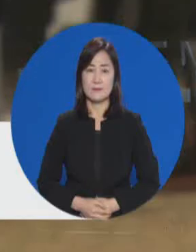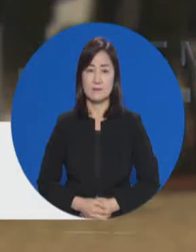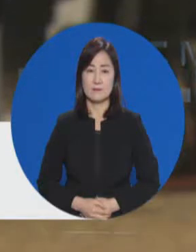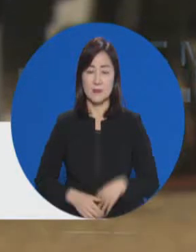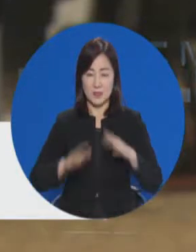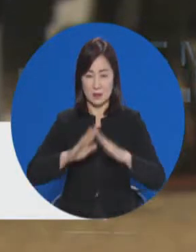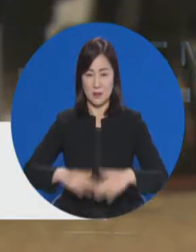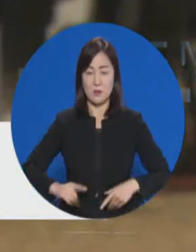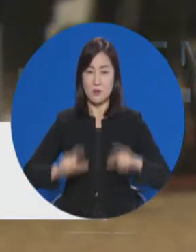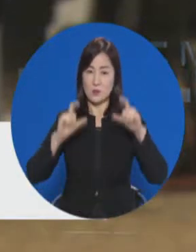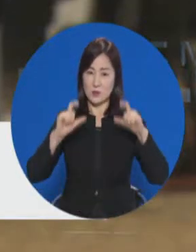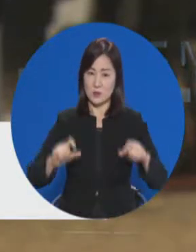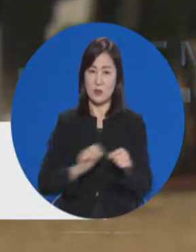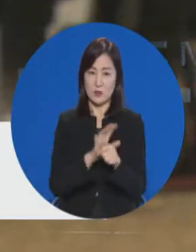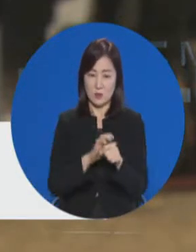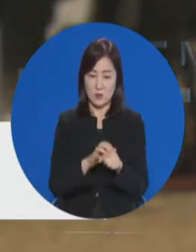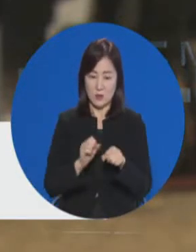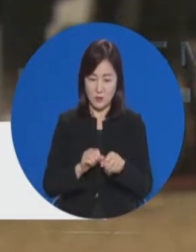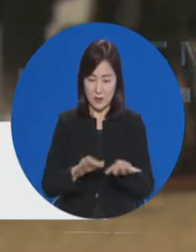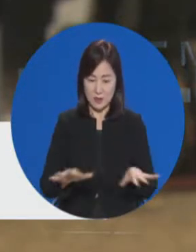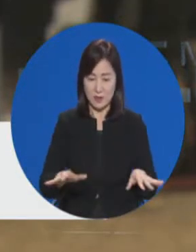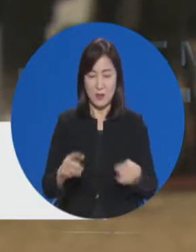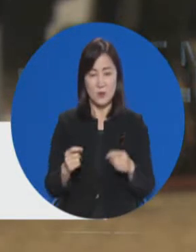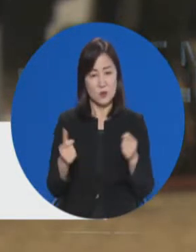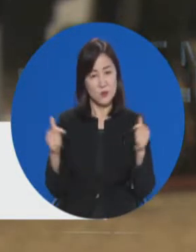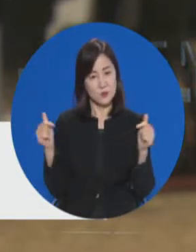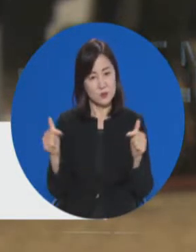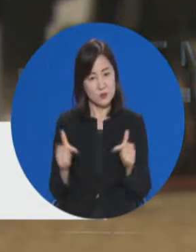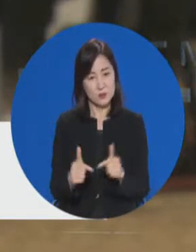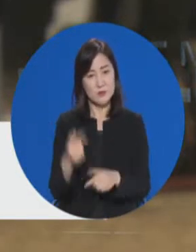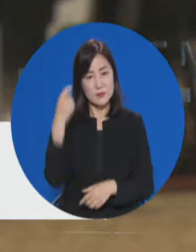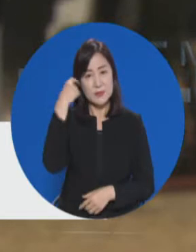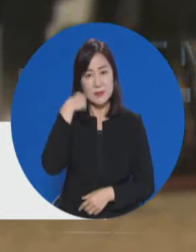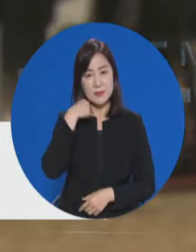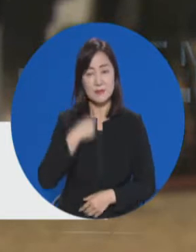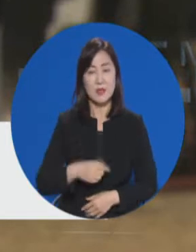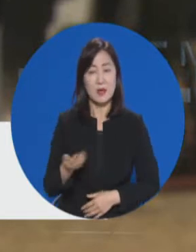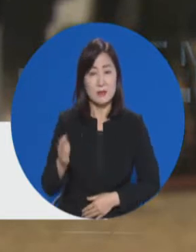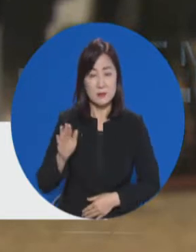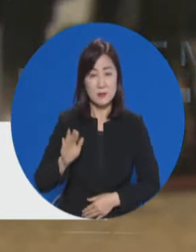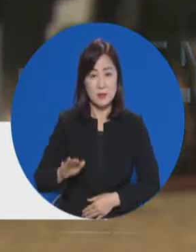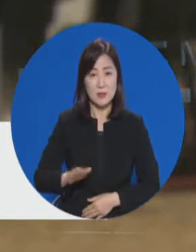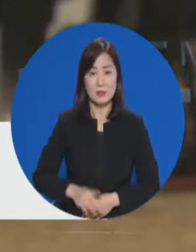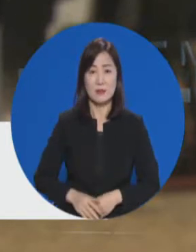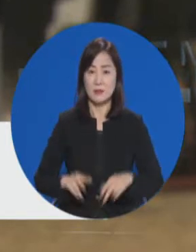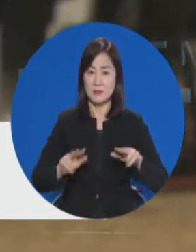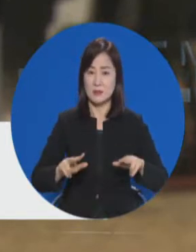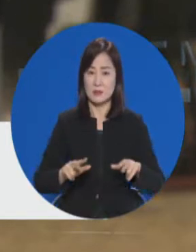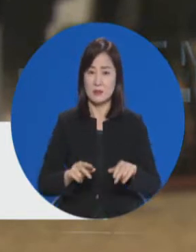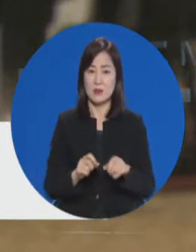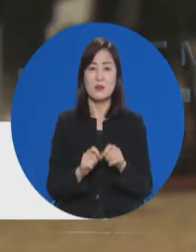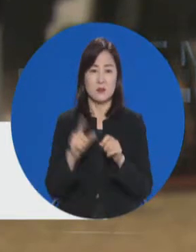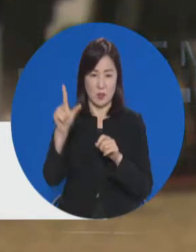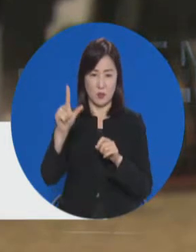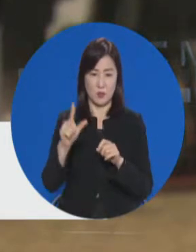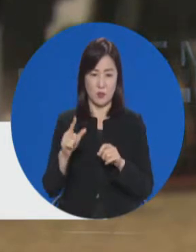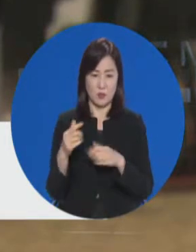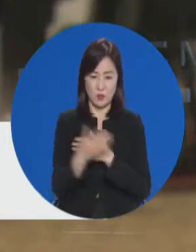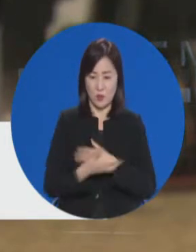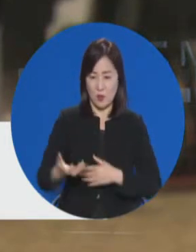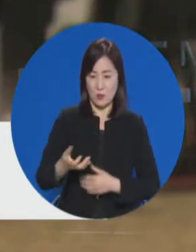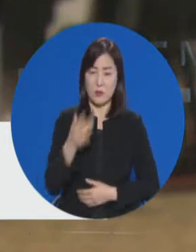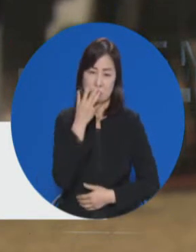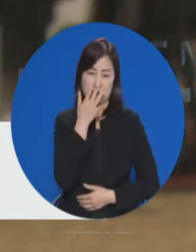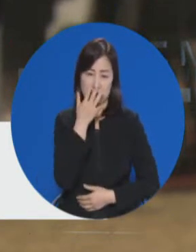네, 전남 동부 지역의 코로나19 확산세가 다소 꺾이는 분위기를 보이고 있습니다. 하지만 상당수가 무증상으로